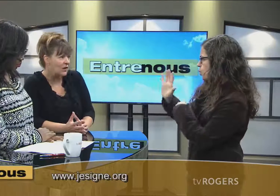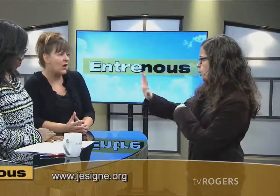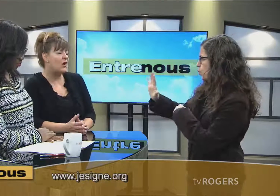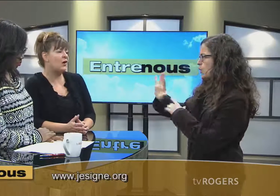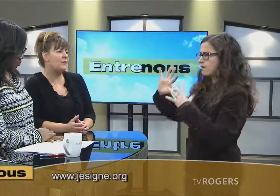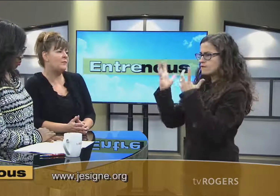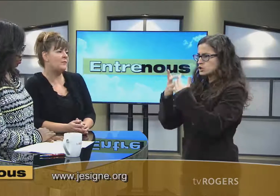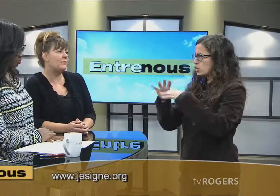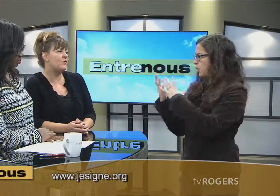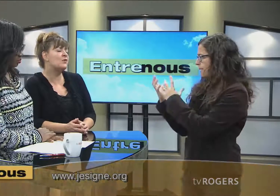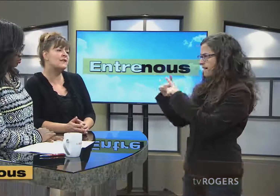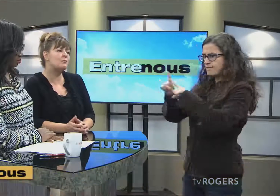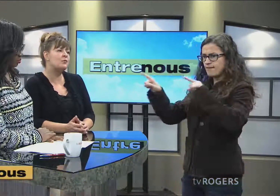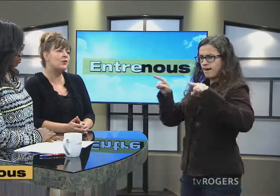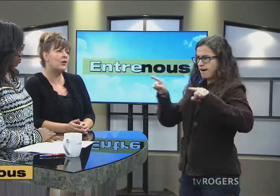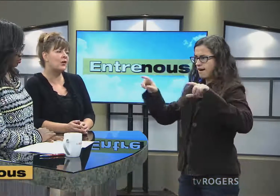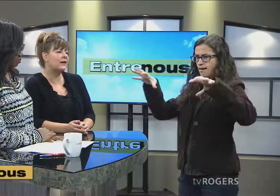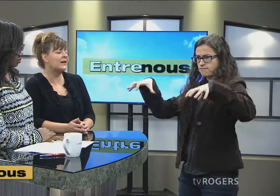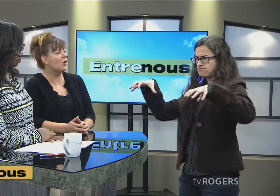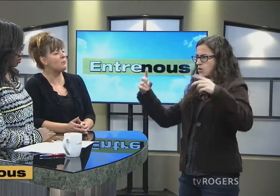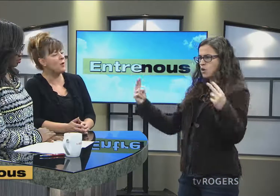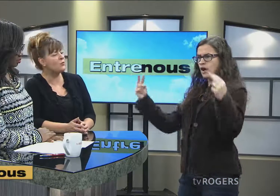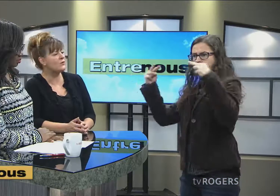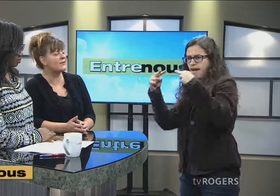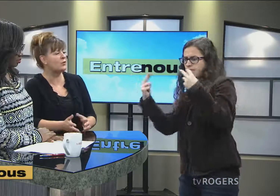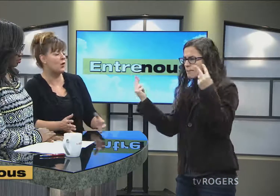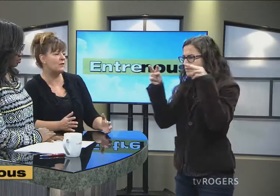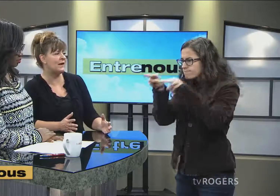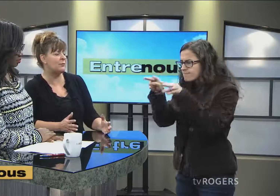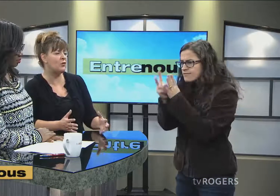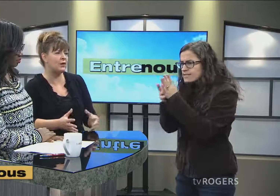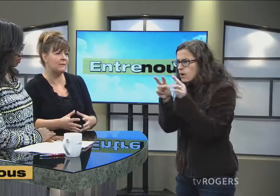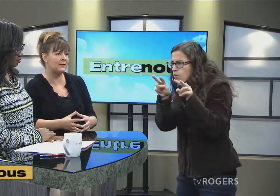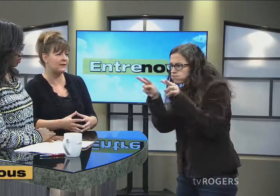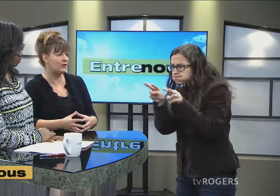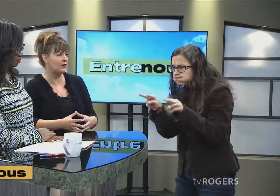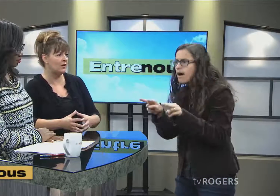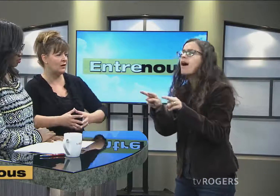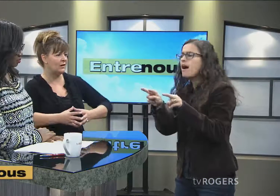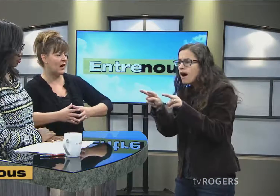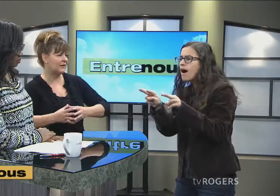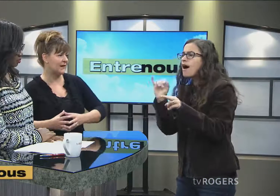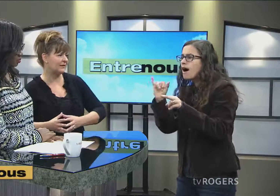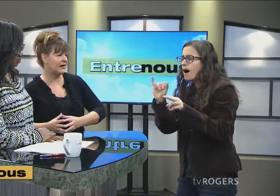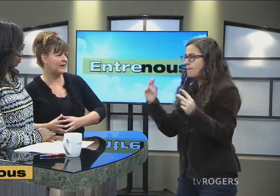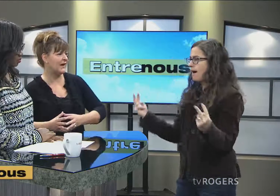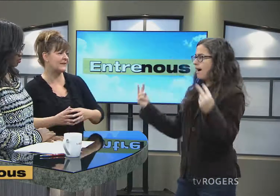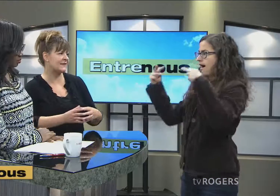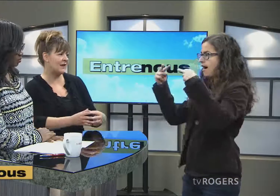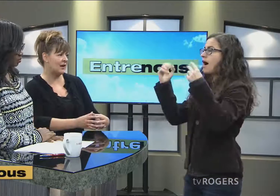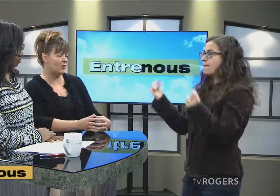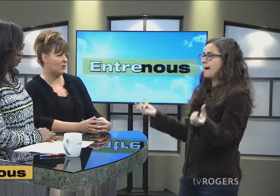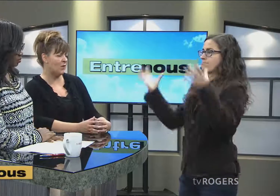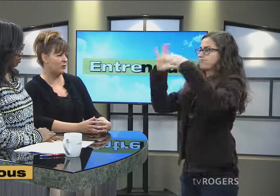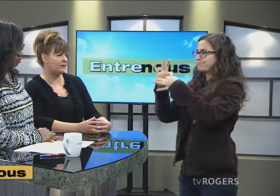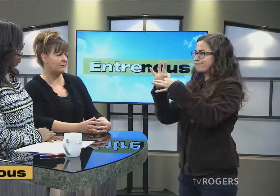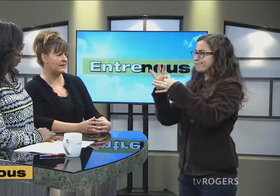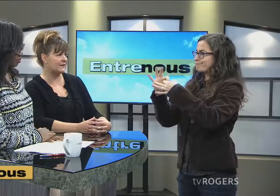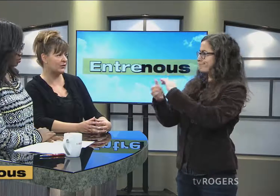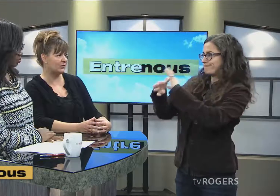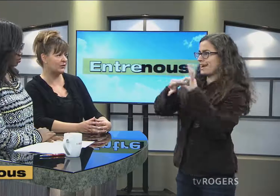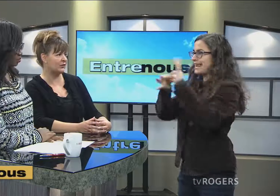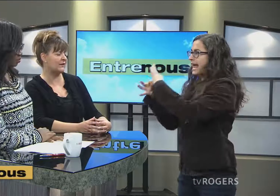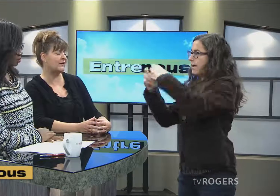entendante. Aussi pour créer un pont aussi ou un lien pour que les personnes entendantes aient accès au monde